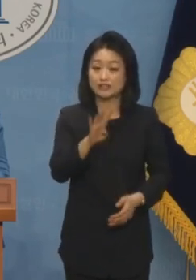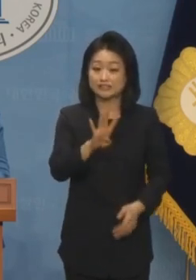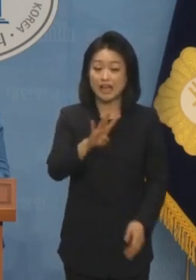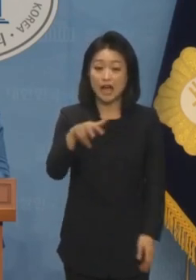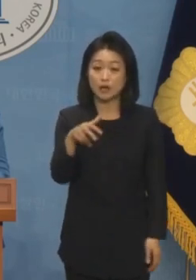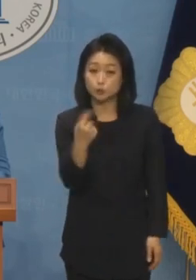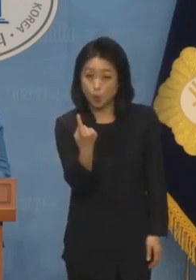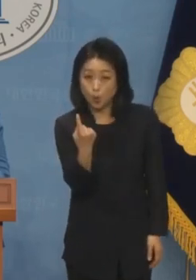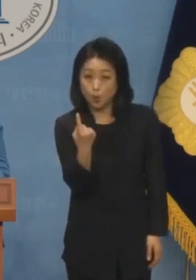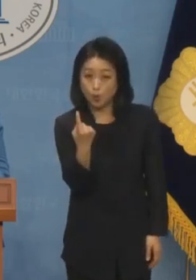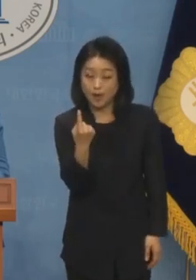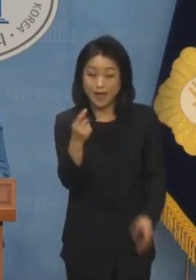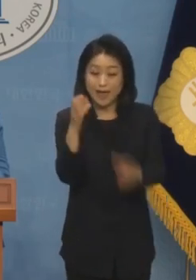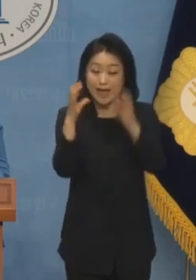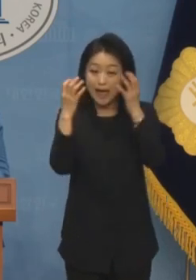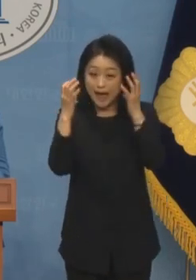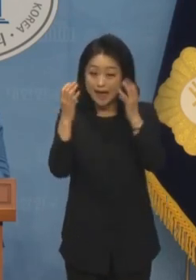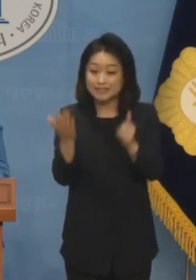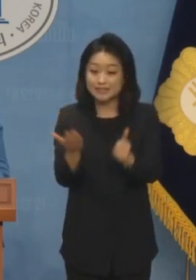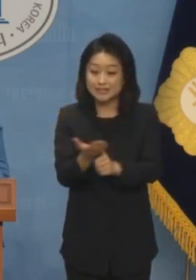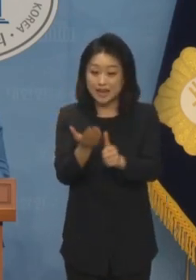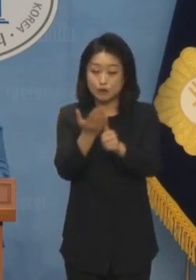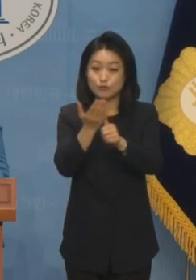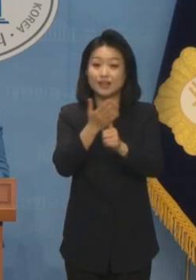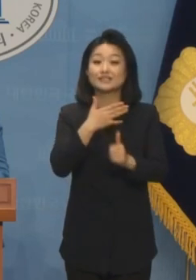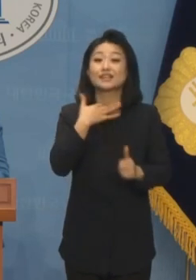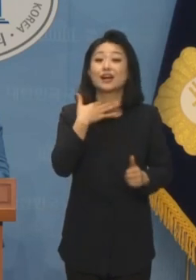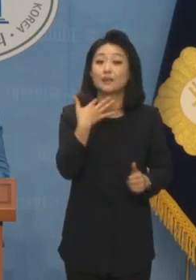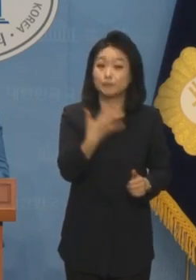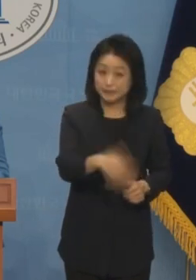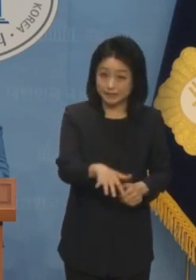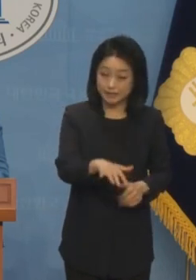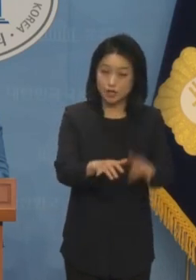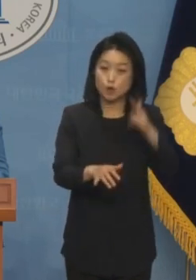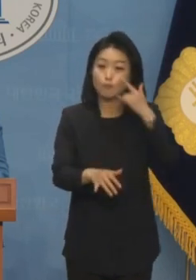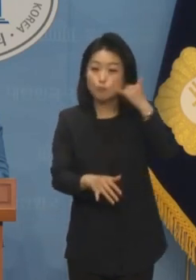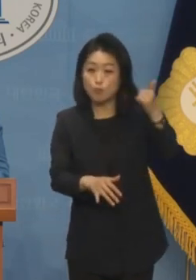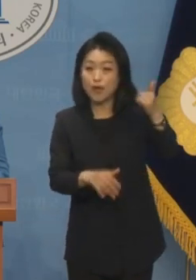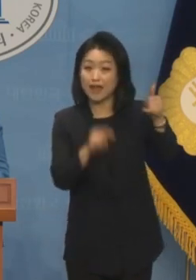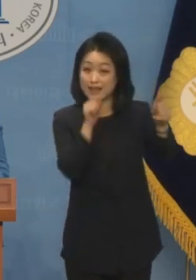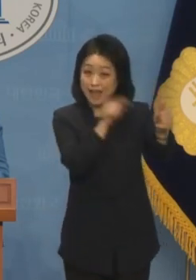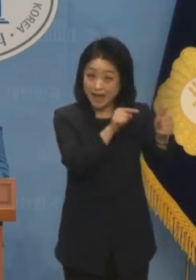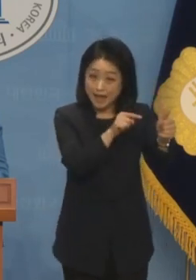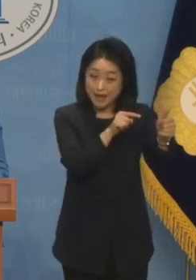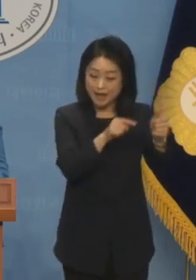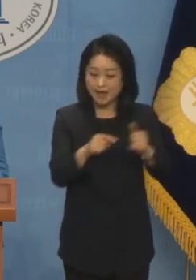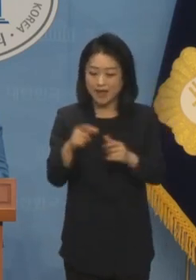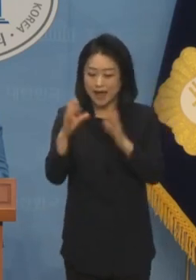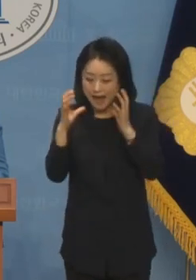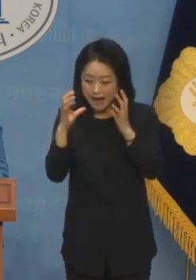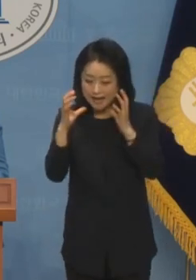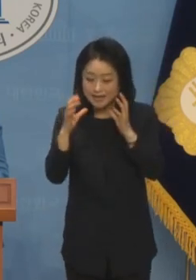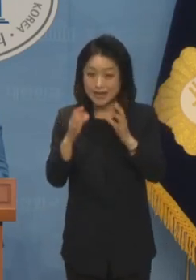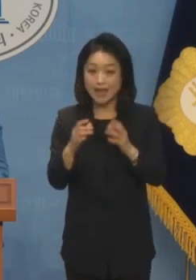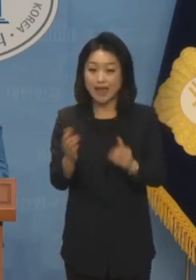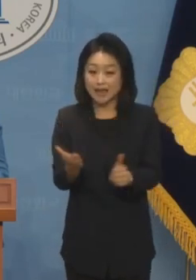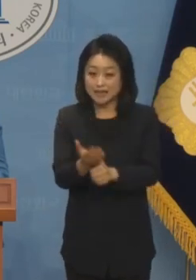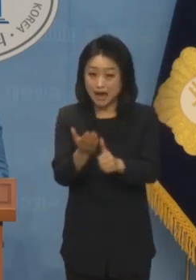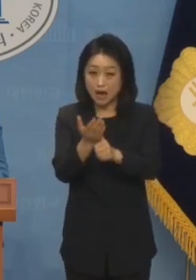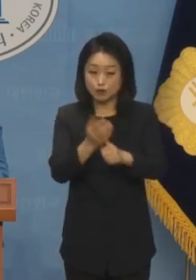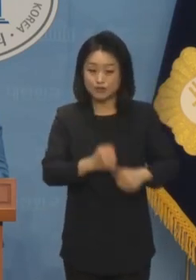1004조에 아이를 양육하지 않은 부모에게는 아이에 대한 양육을